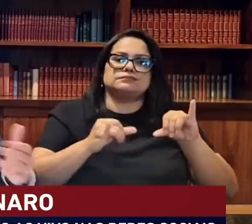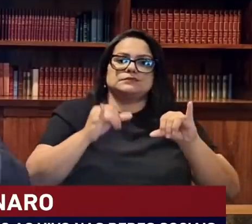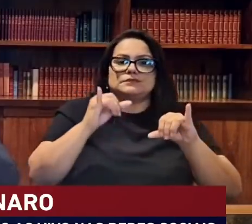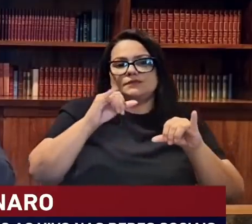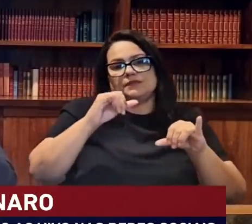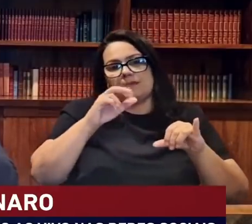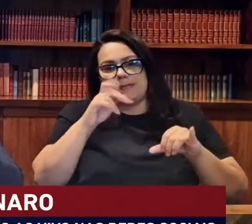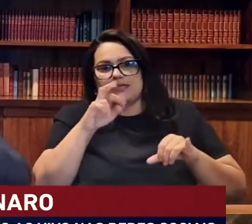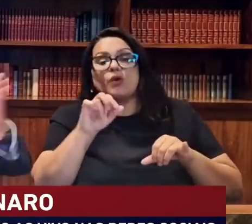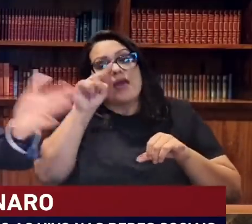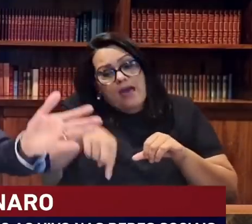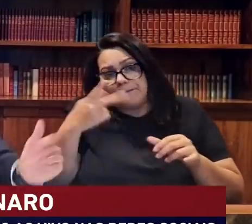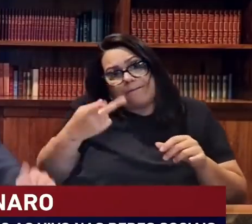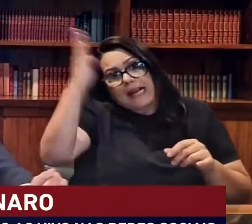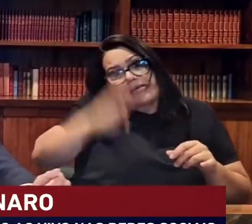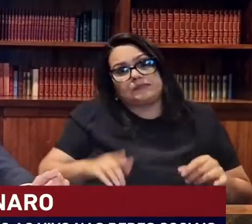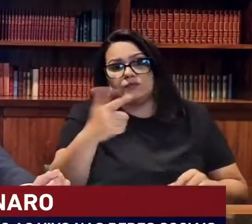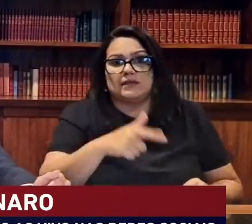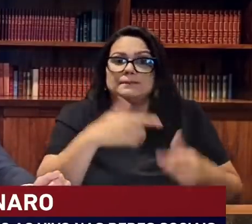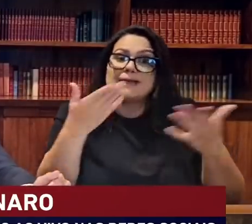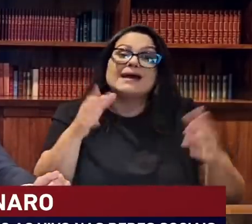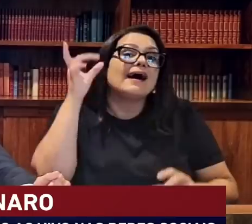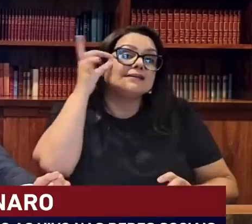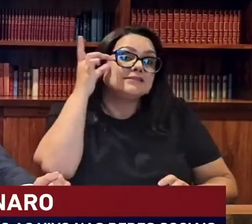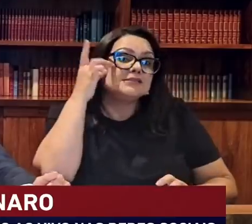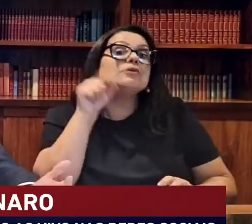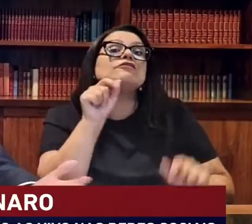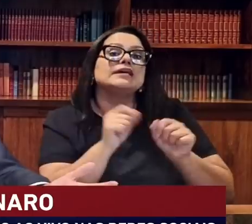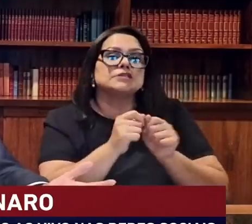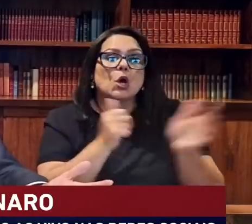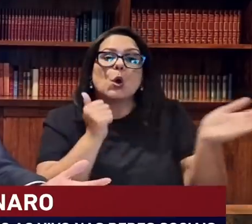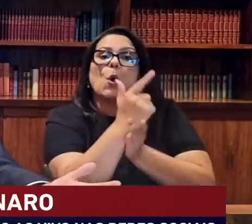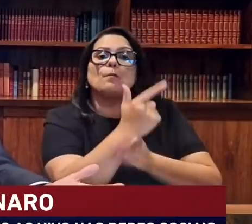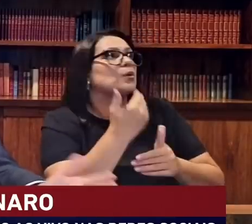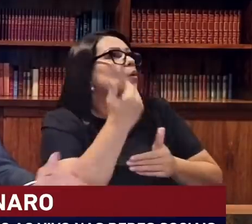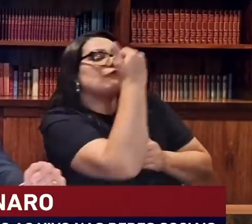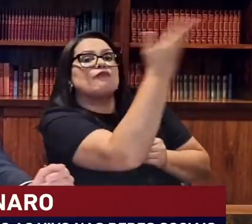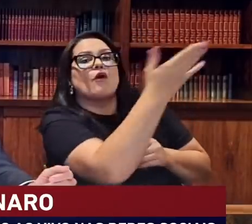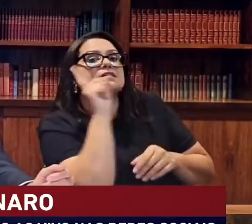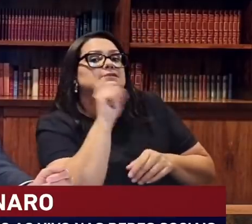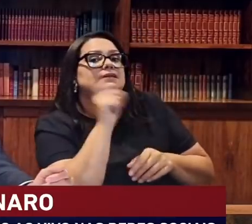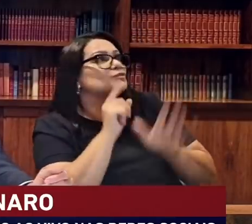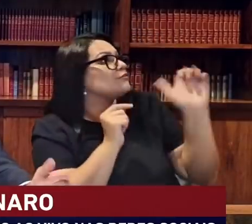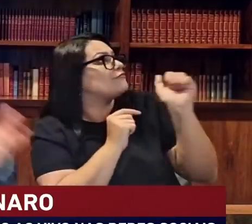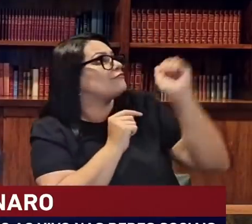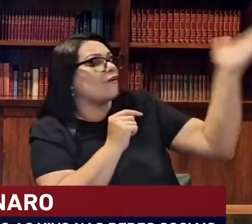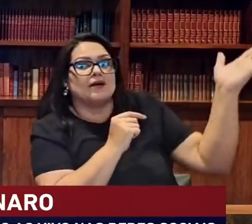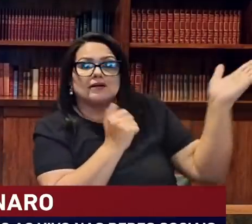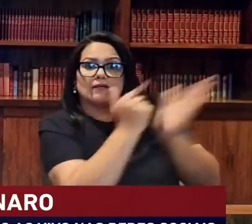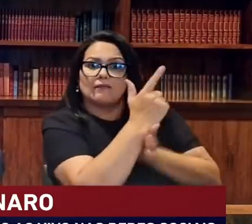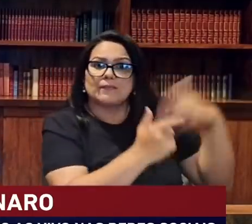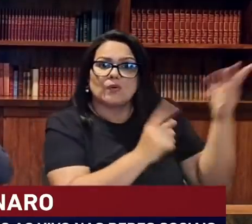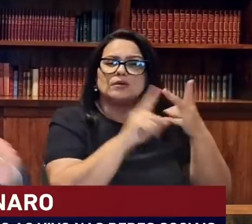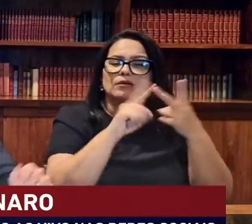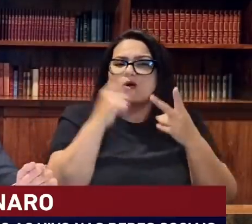comprou uma refinaria lá em Pasadena, nos Estados Unidos. Nem com ferro velho serve para vender aquele negócio. E comprou também uma